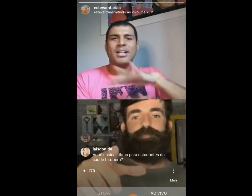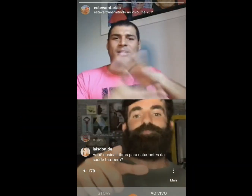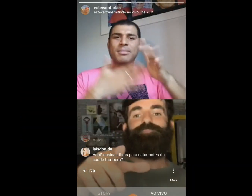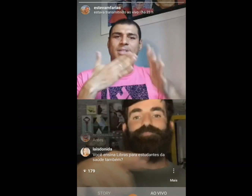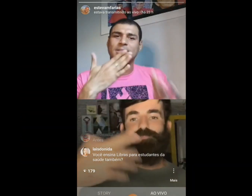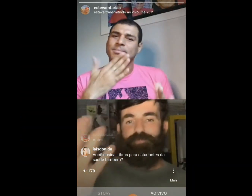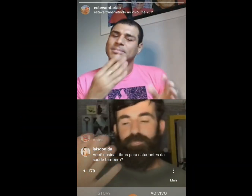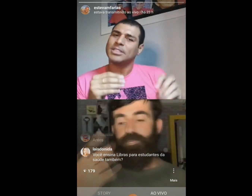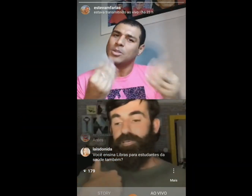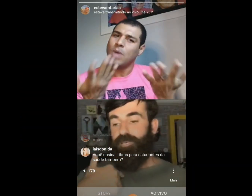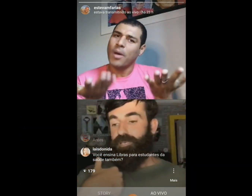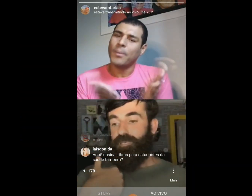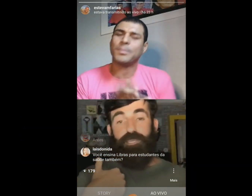Libras? Qual?